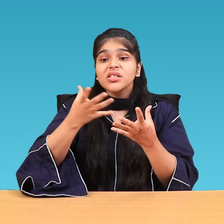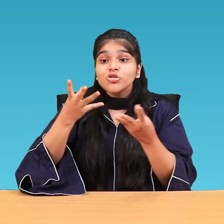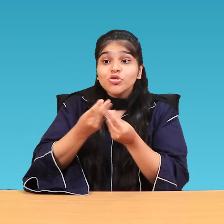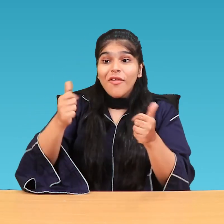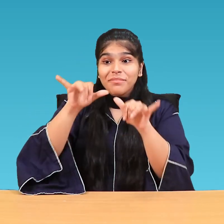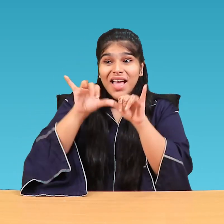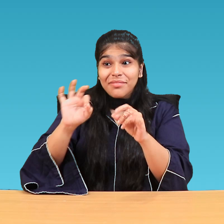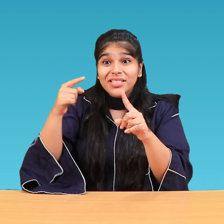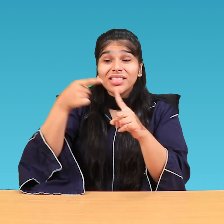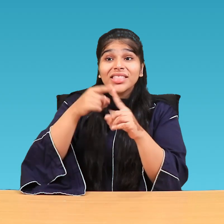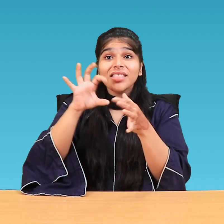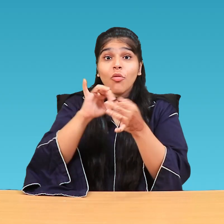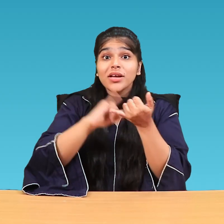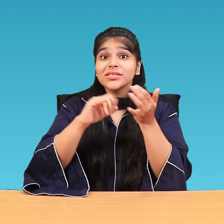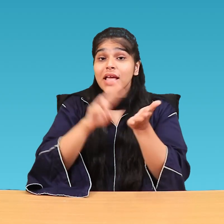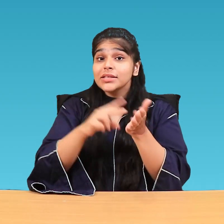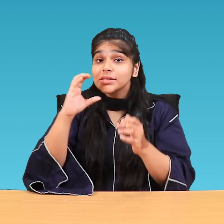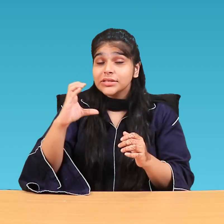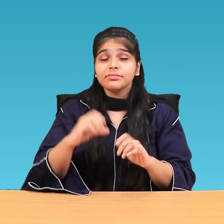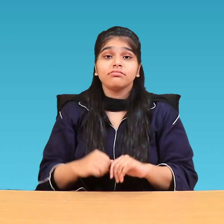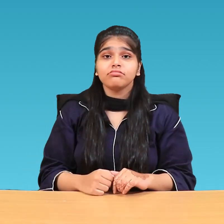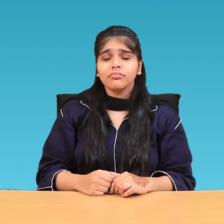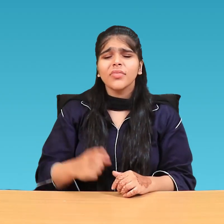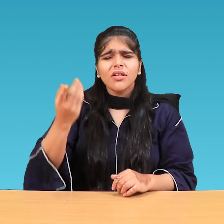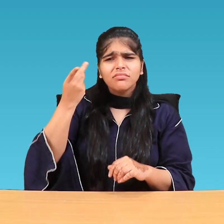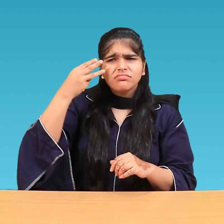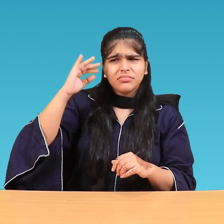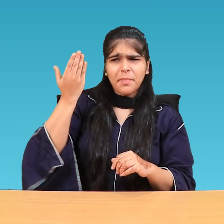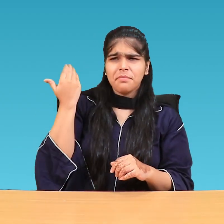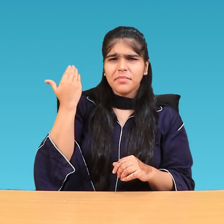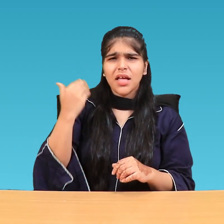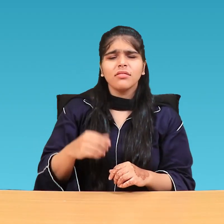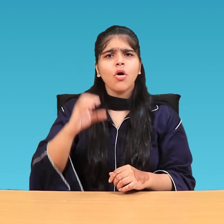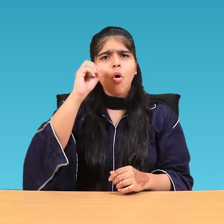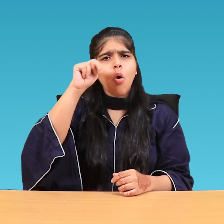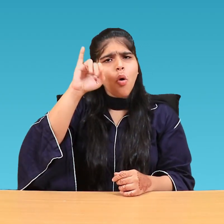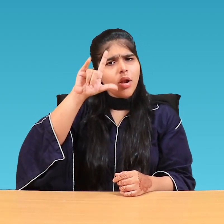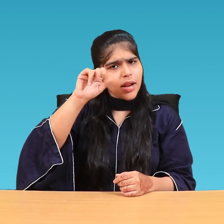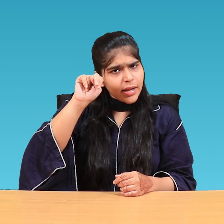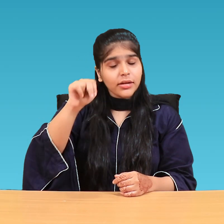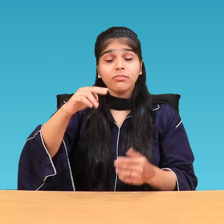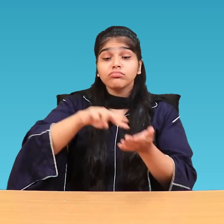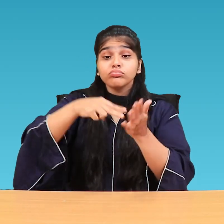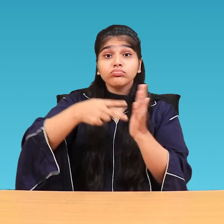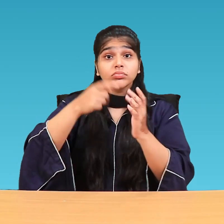of SNC. کچھ دنوں پہلے there was an online session with Professor Parvez